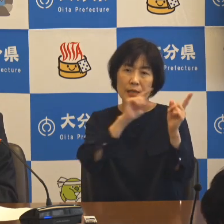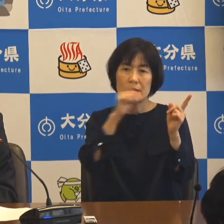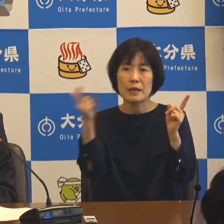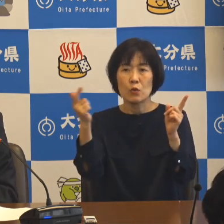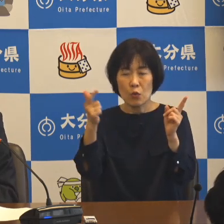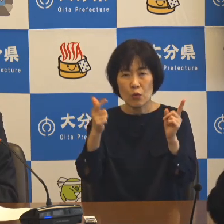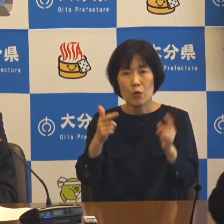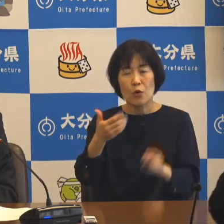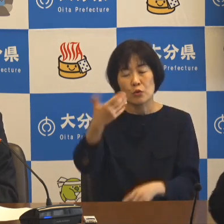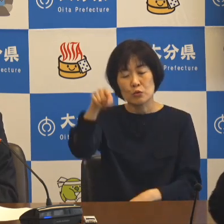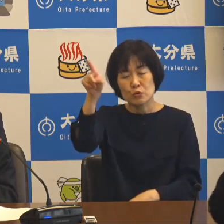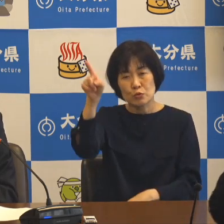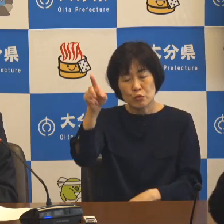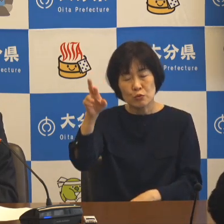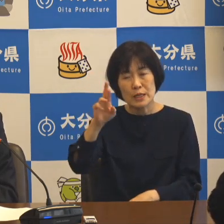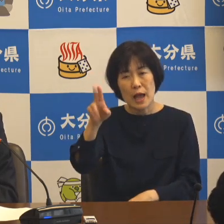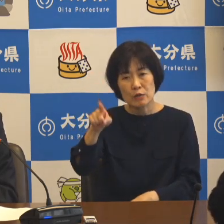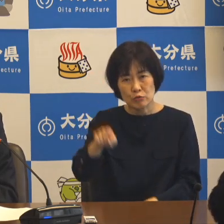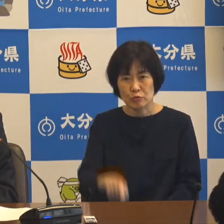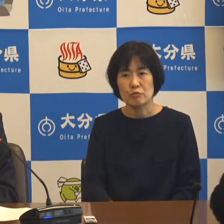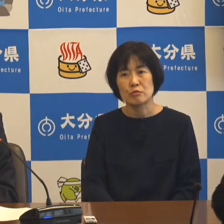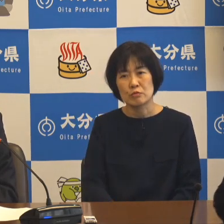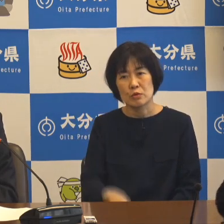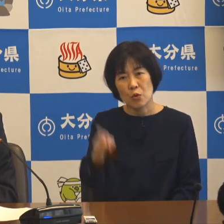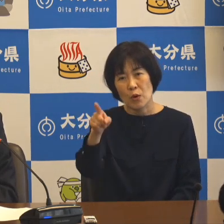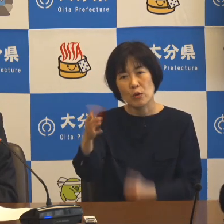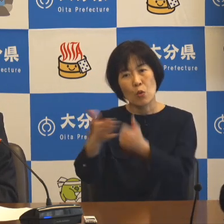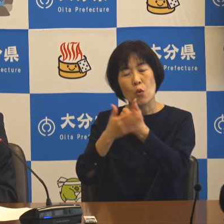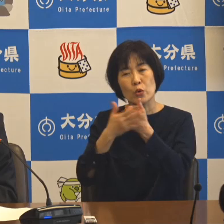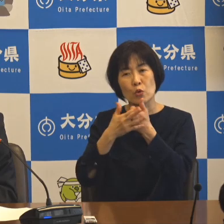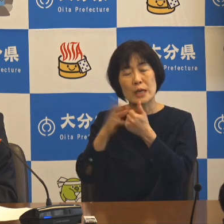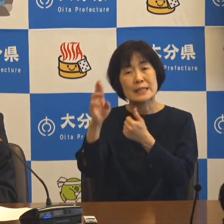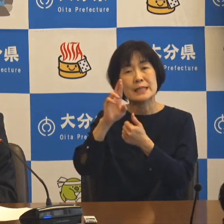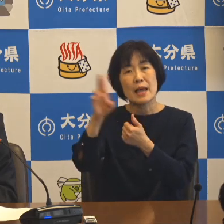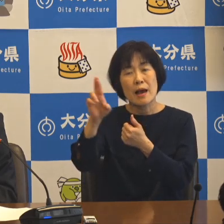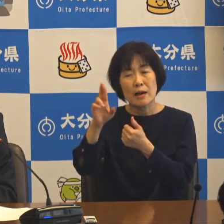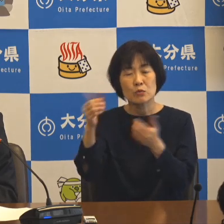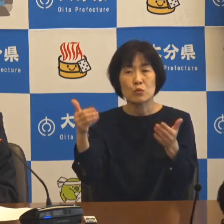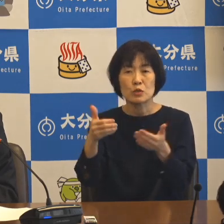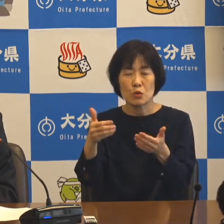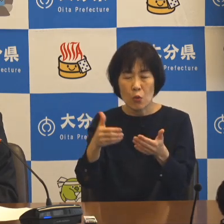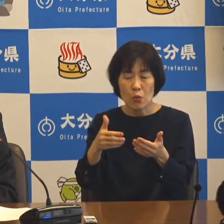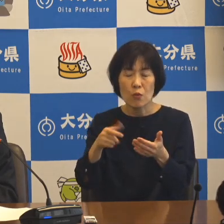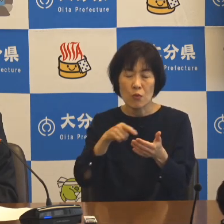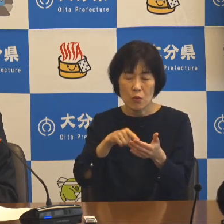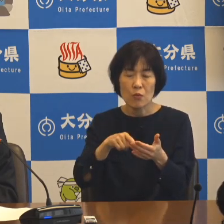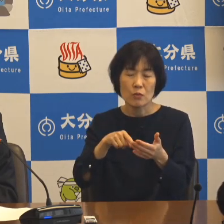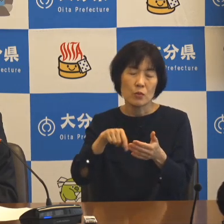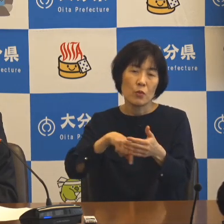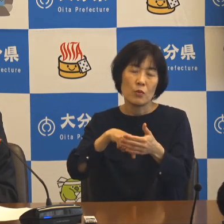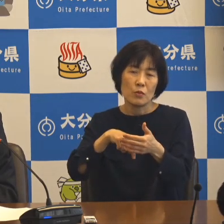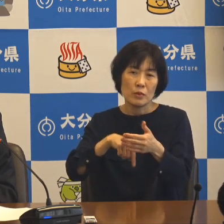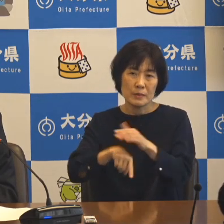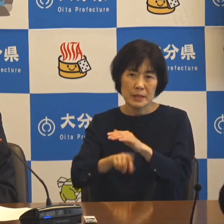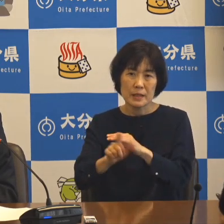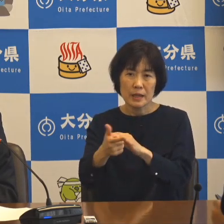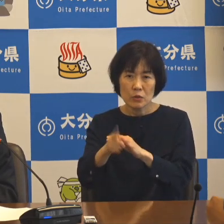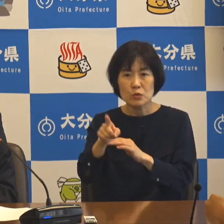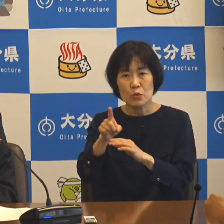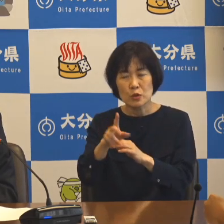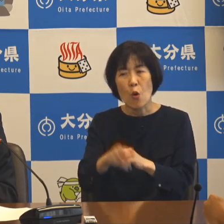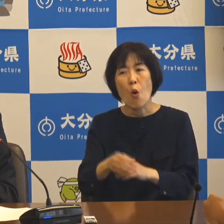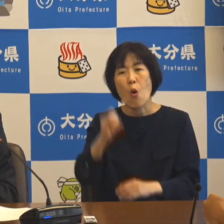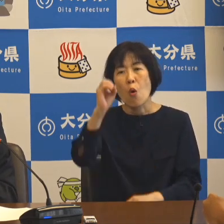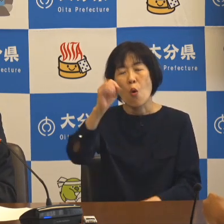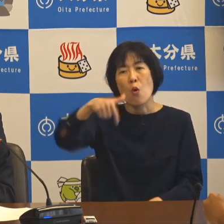力で、オフローというのが引き続き、JR の事業になりますけれども、行われます。このような事